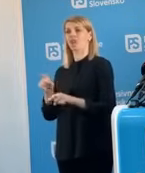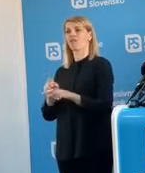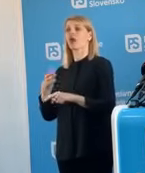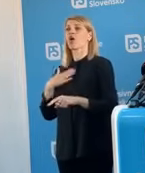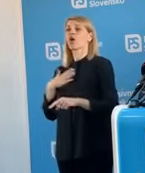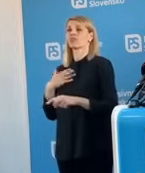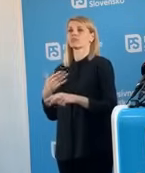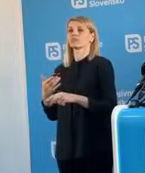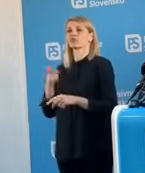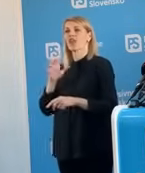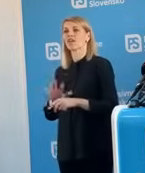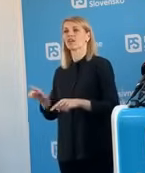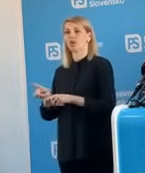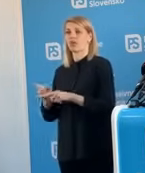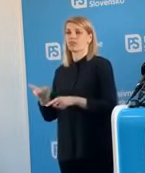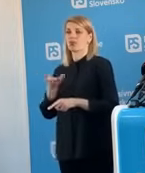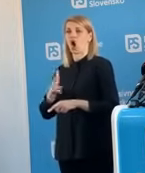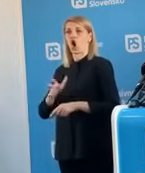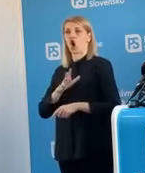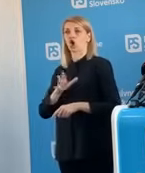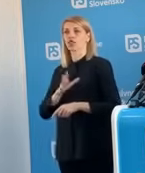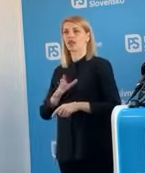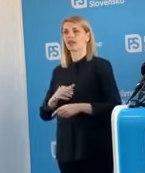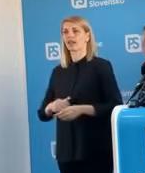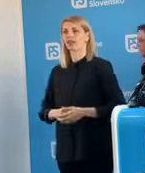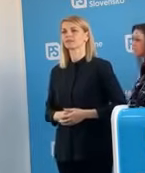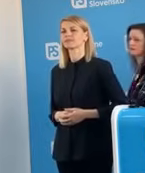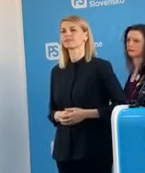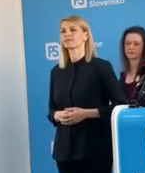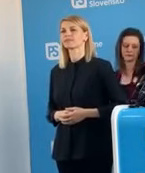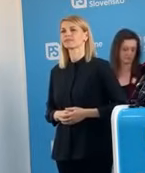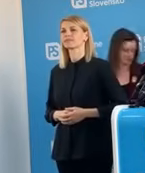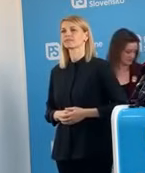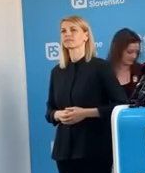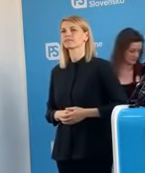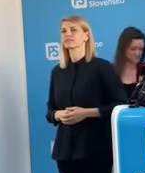krajinu ohrozuje. Ďakujem pekne.